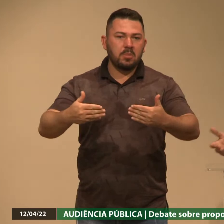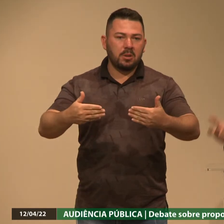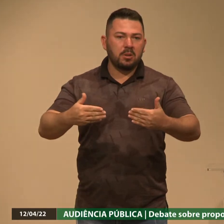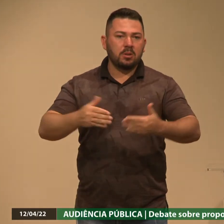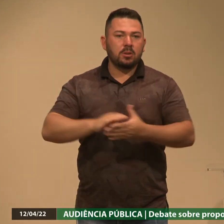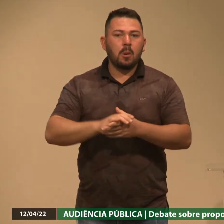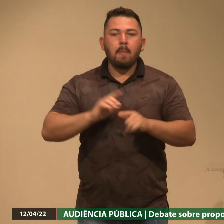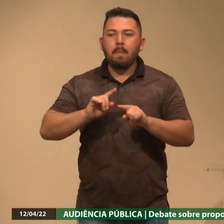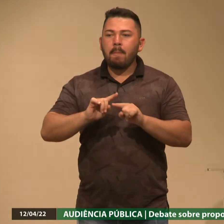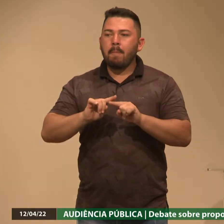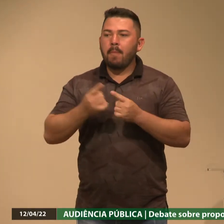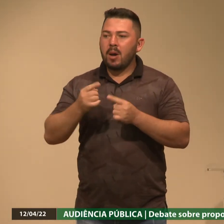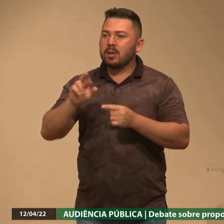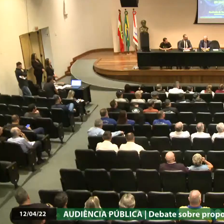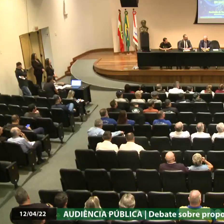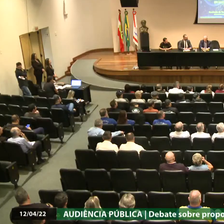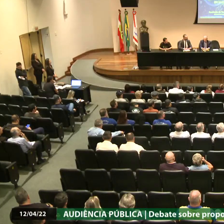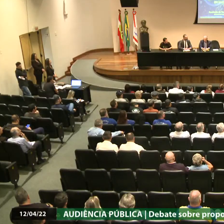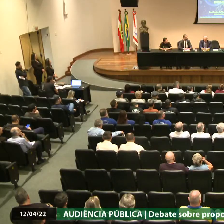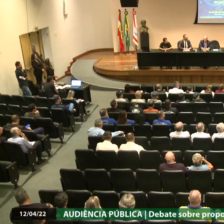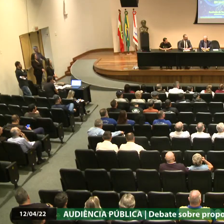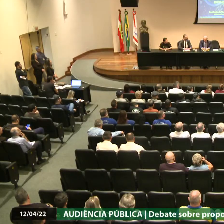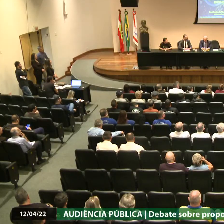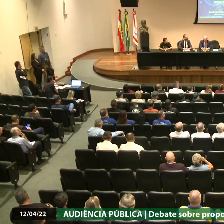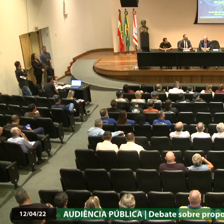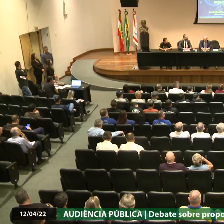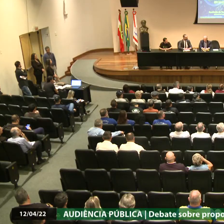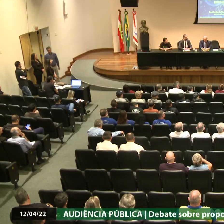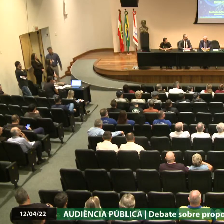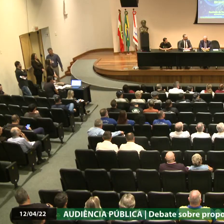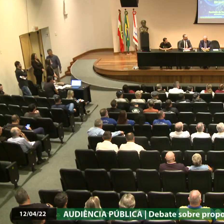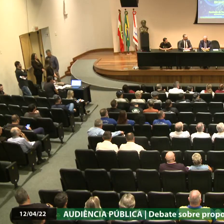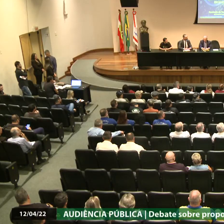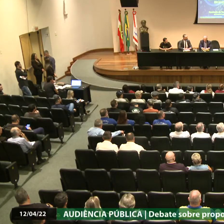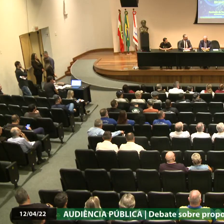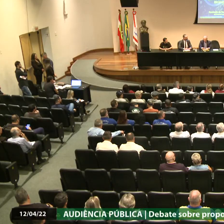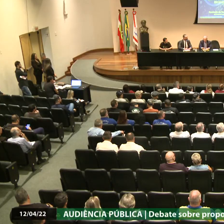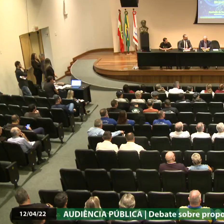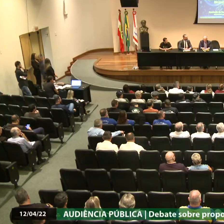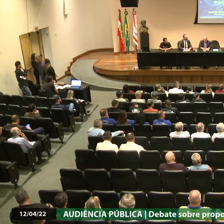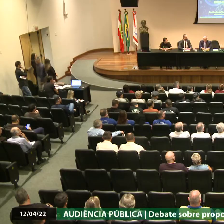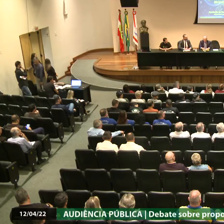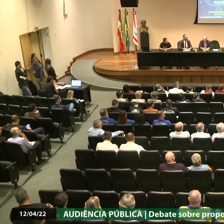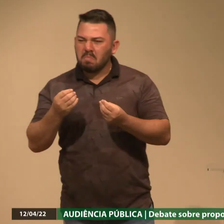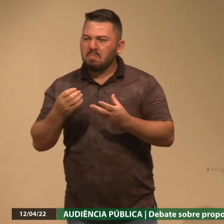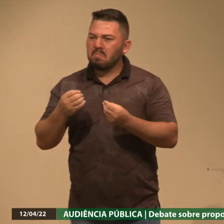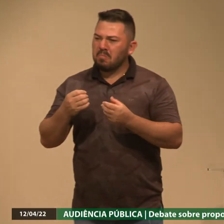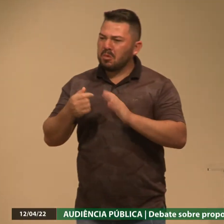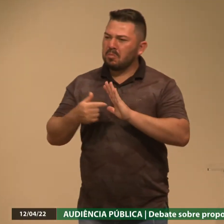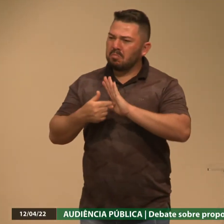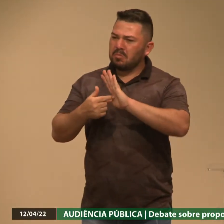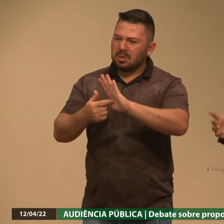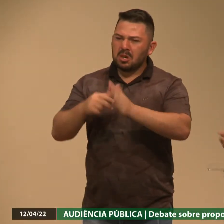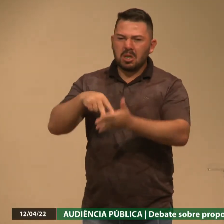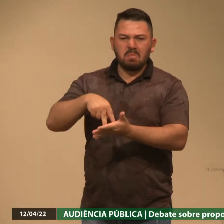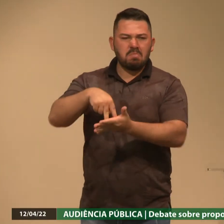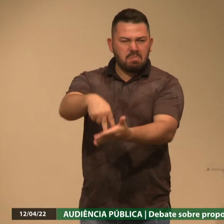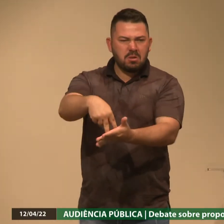sim mas era equivalente a um ministério e com uma atuação de sacada